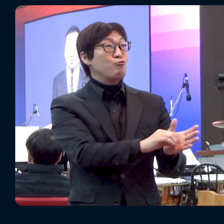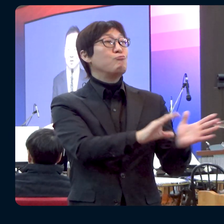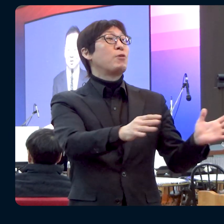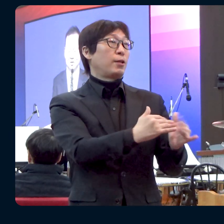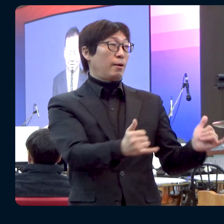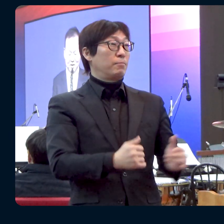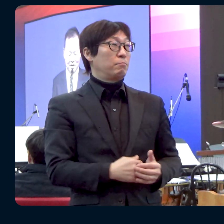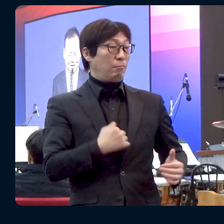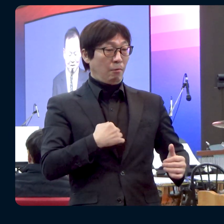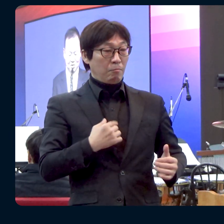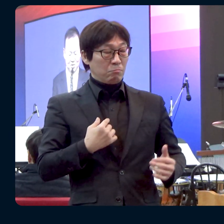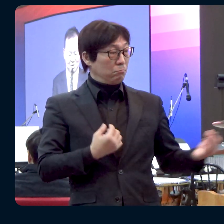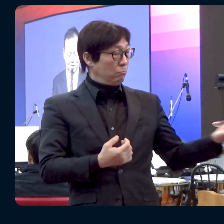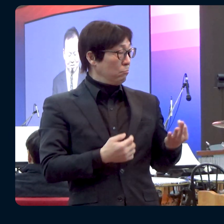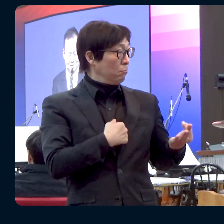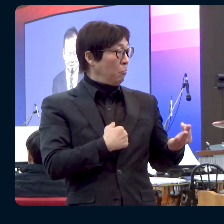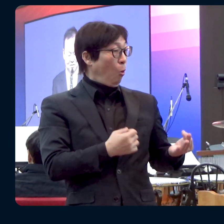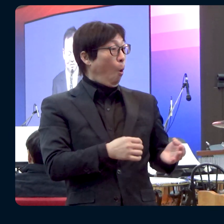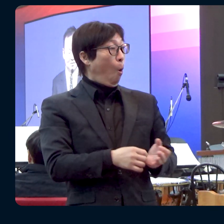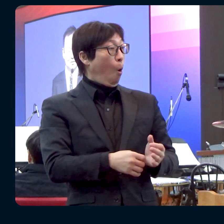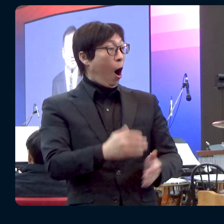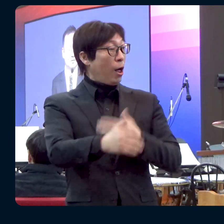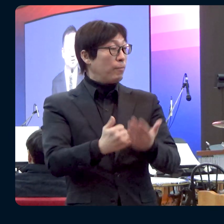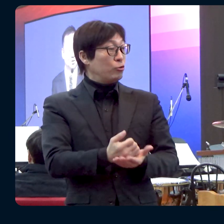사람이 와서 그렇게 얘기를 해준다면